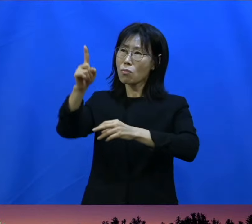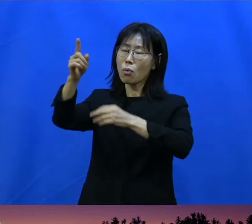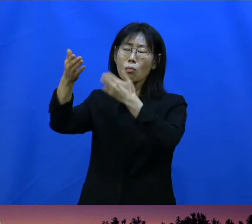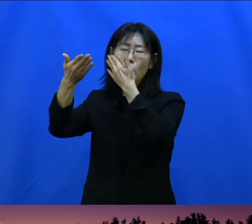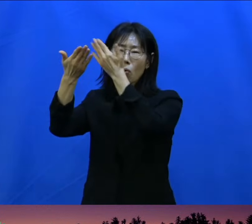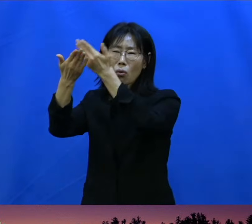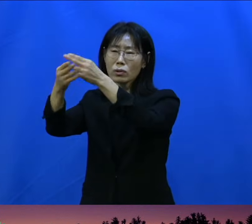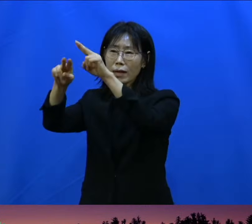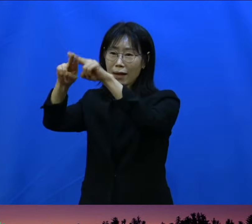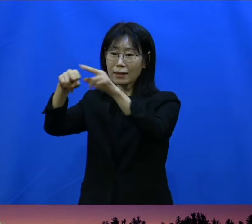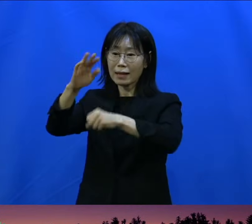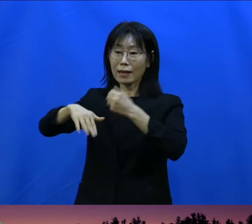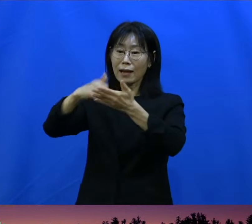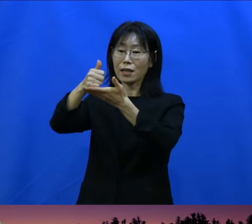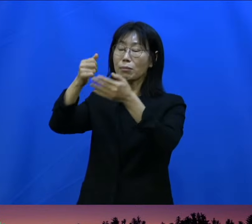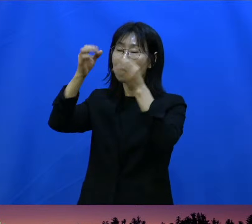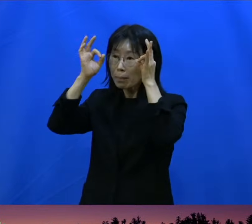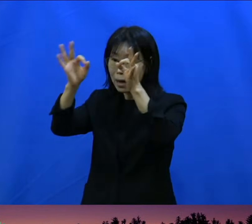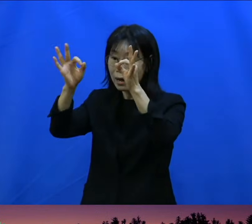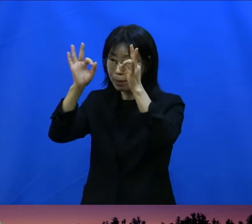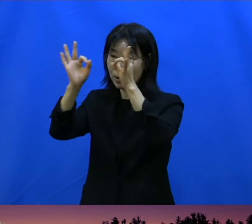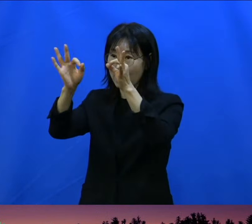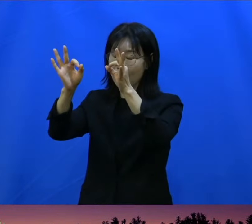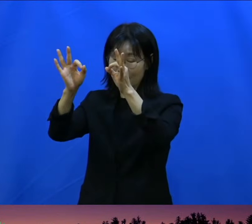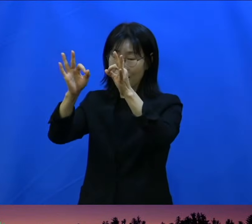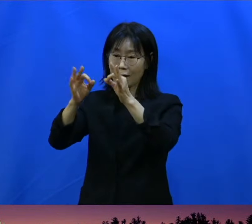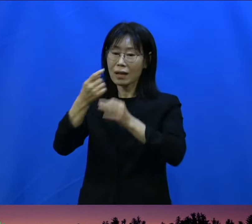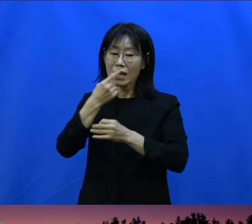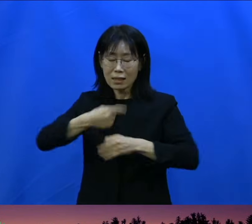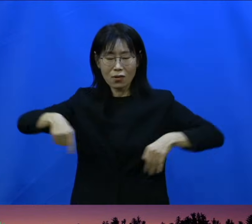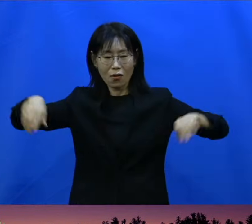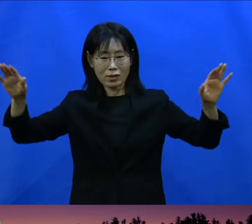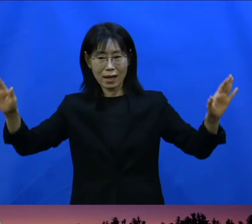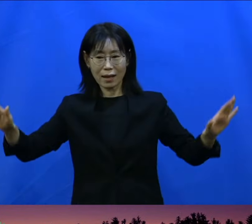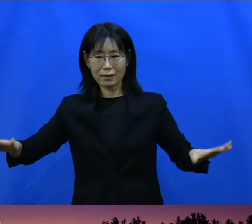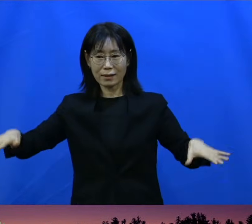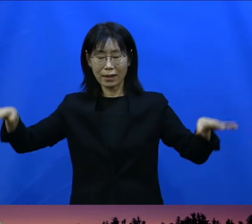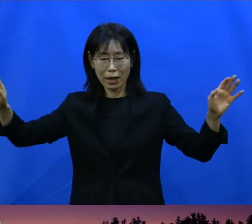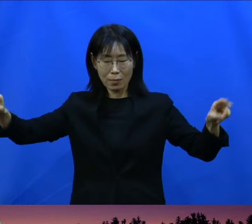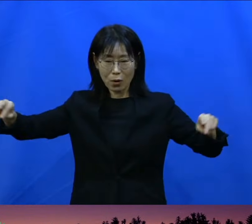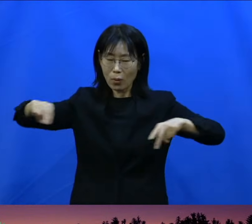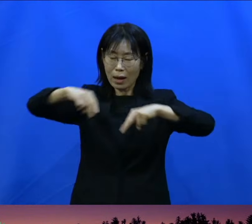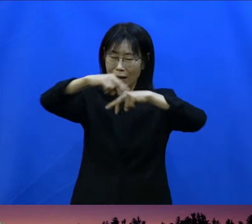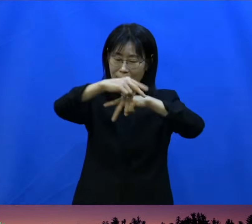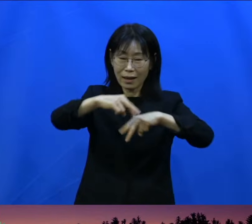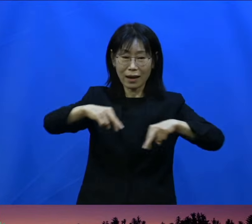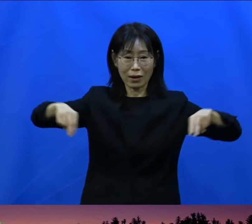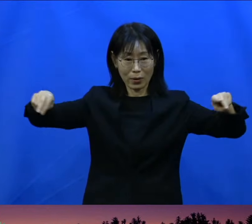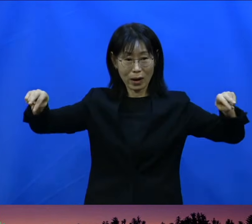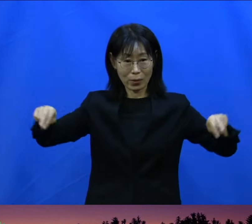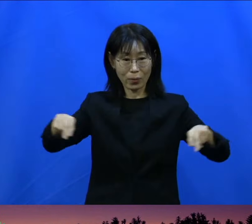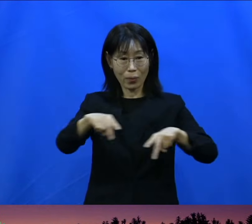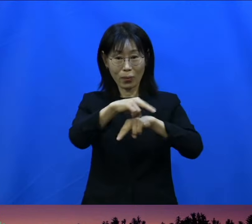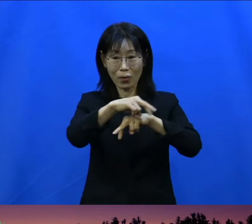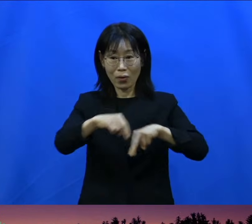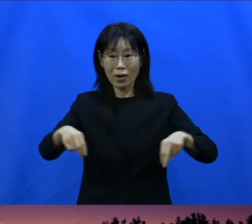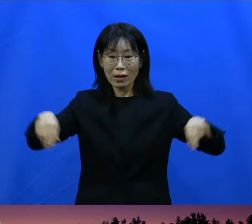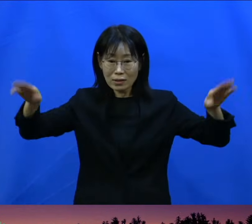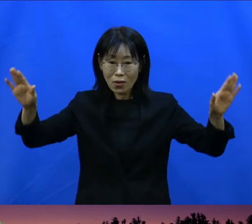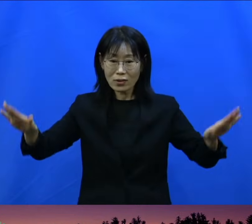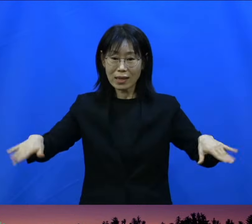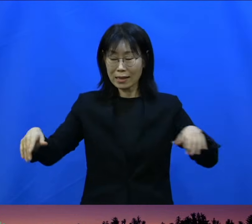가득하고 서랍들이, 천사들이 오고 가고, 근데 그 천사들의 목소리 각기 6개의 날개가